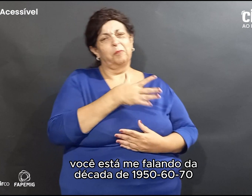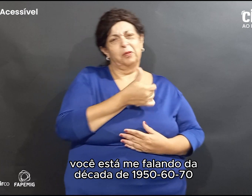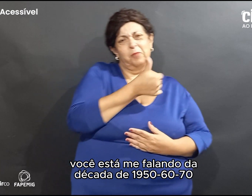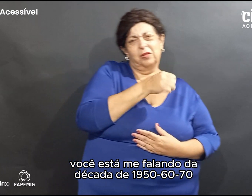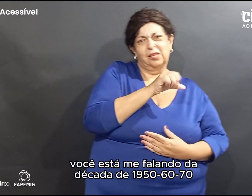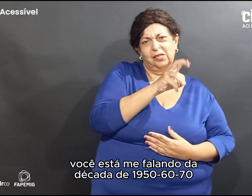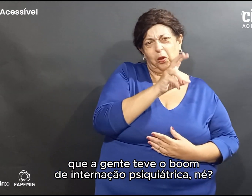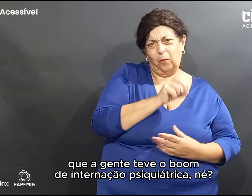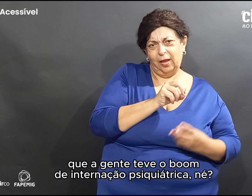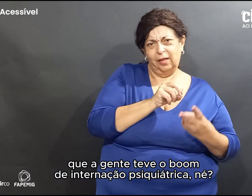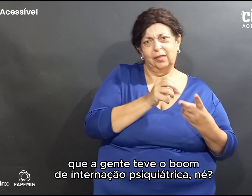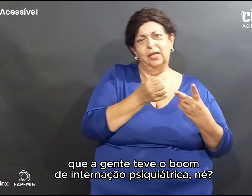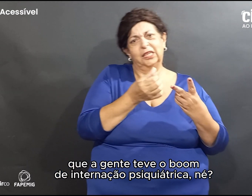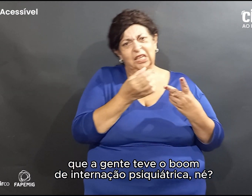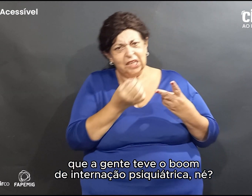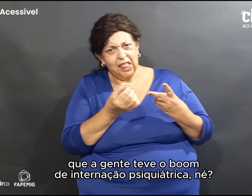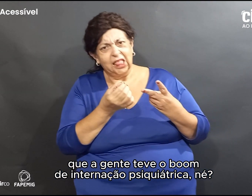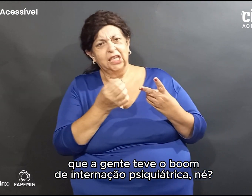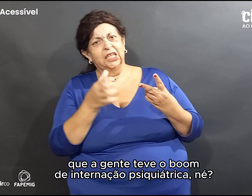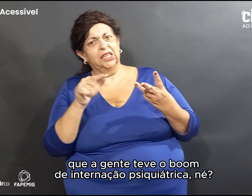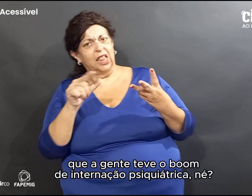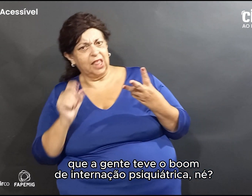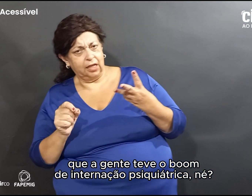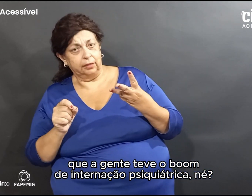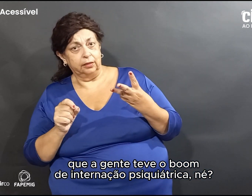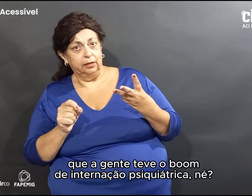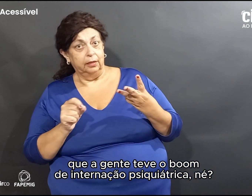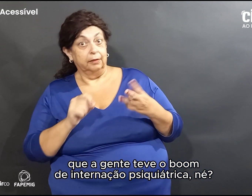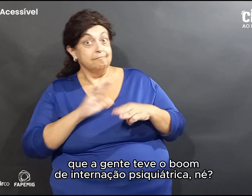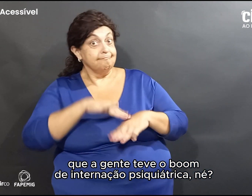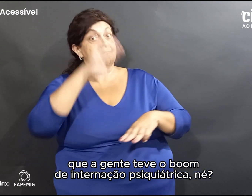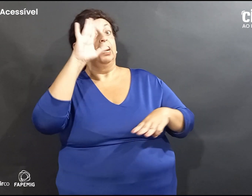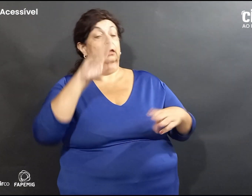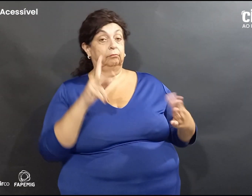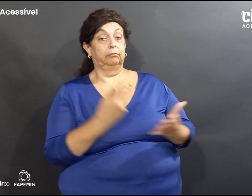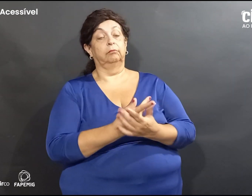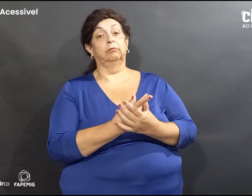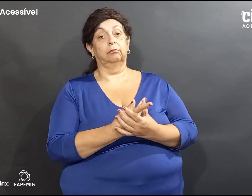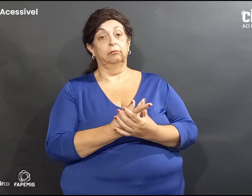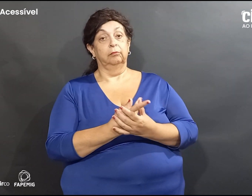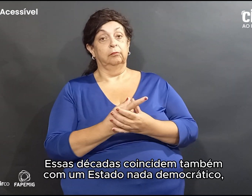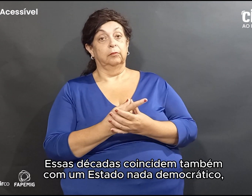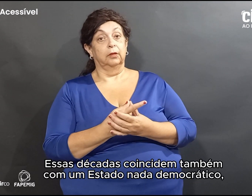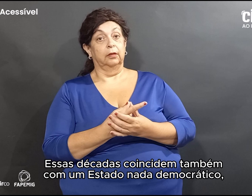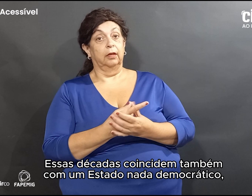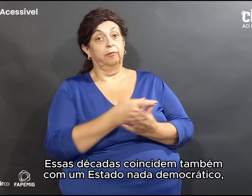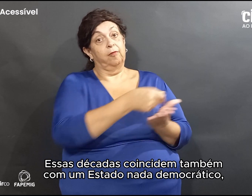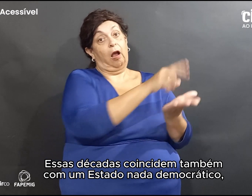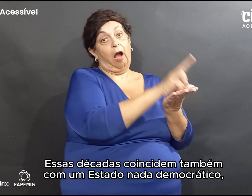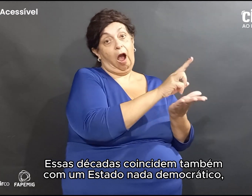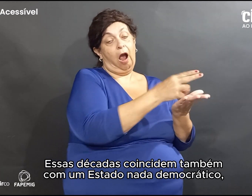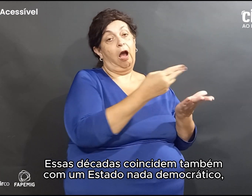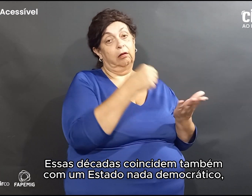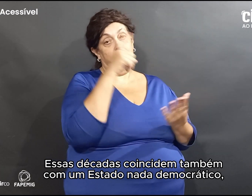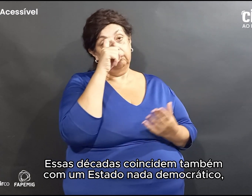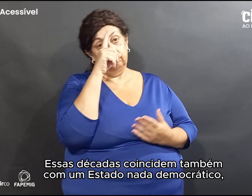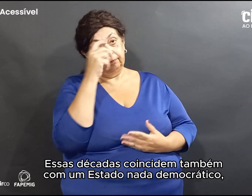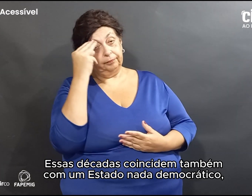60, 70, em que a gente teve aí o boom de internação psiquiátrica, né? Essas décadas, ela coincide também com um